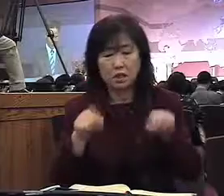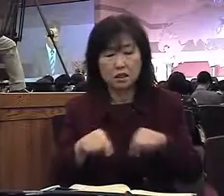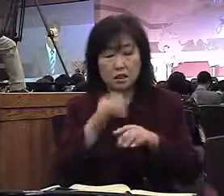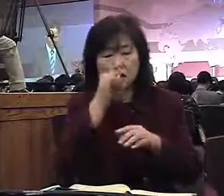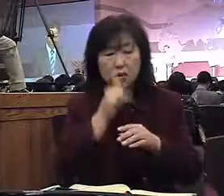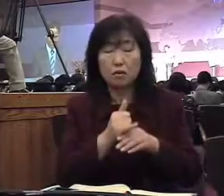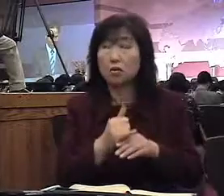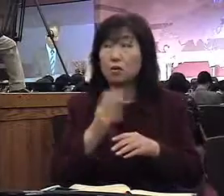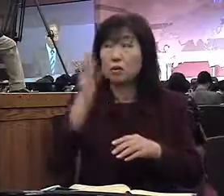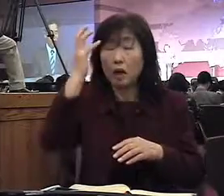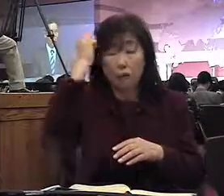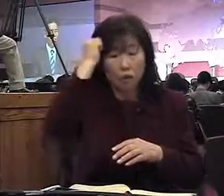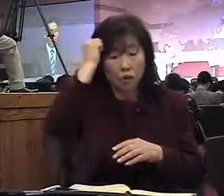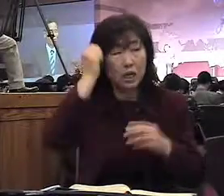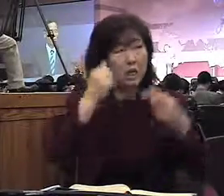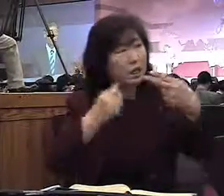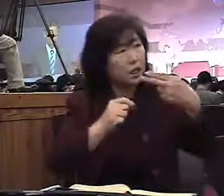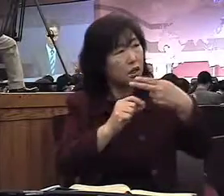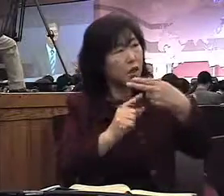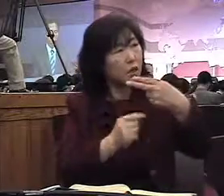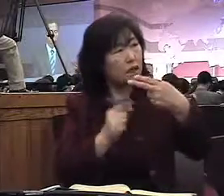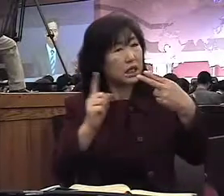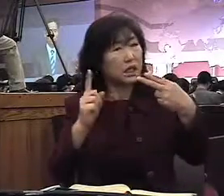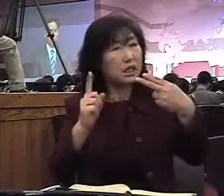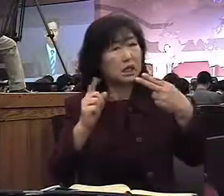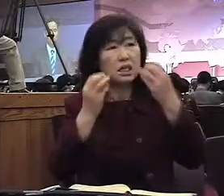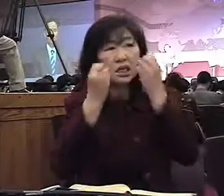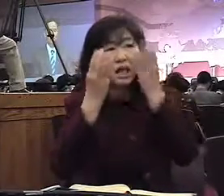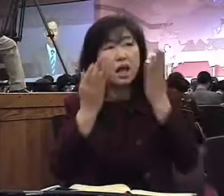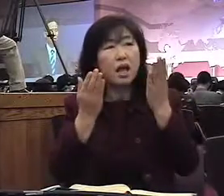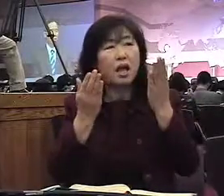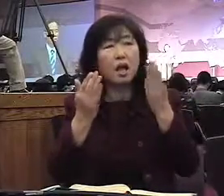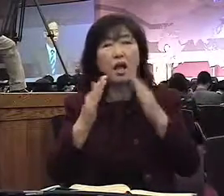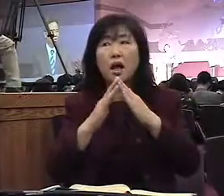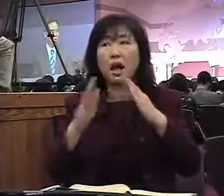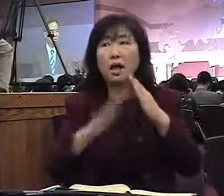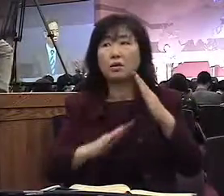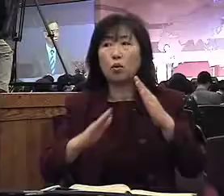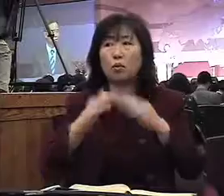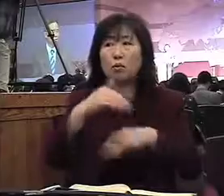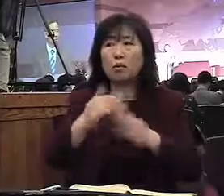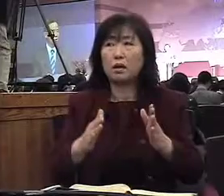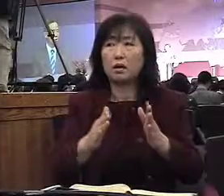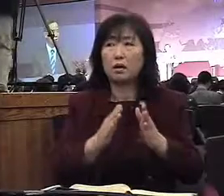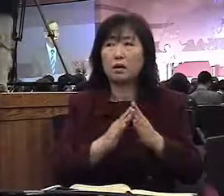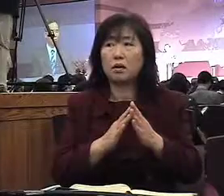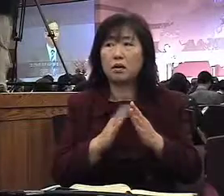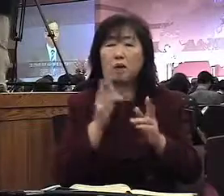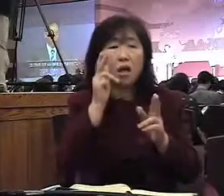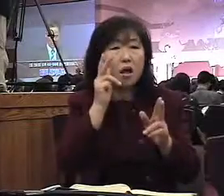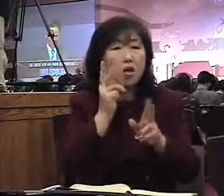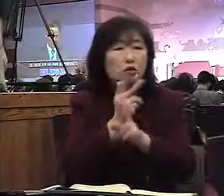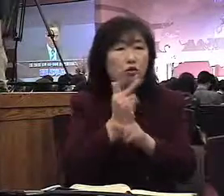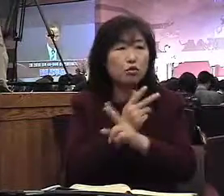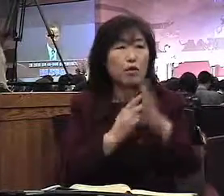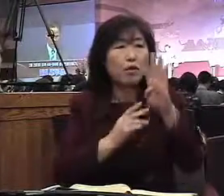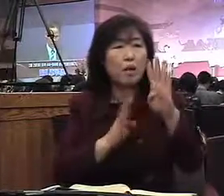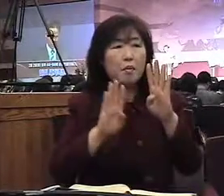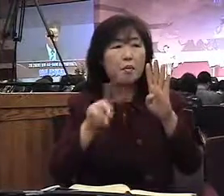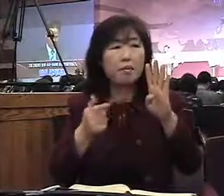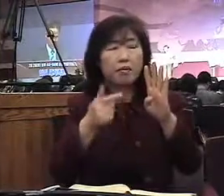바라고요. 2월 2일 토요일 1일 새가족반이 있습니다. 매주 4번에 걸쳐서 진행되는 새가족반,